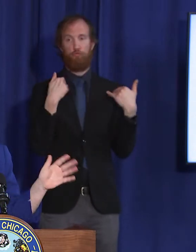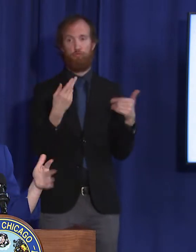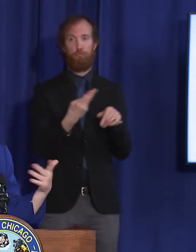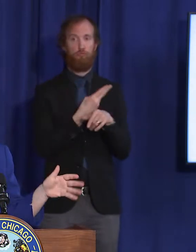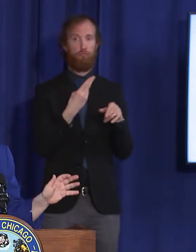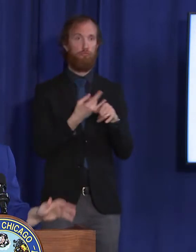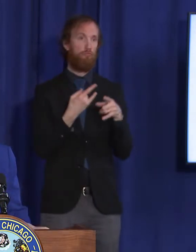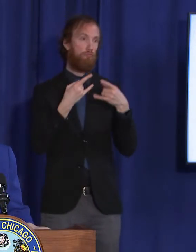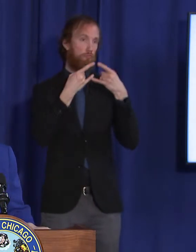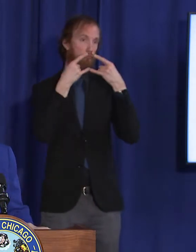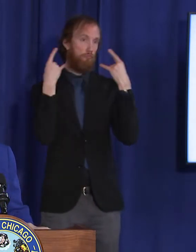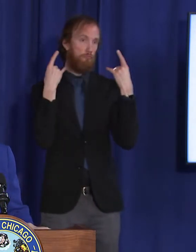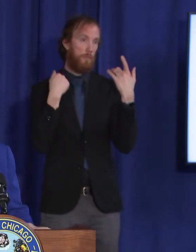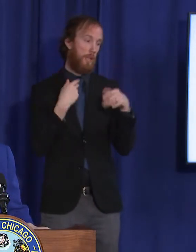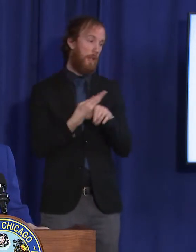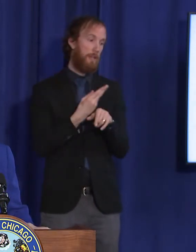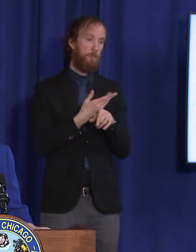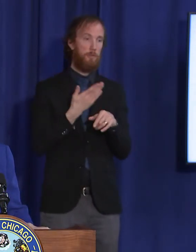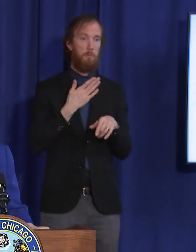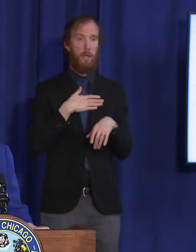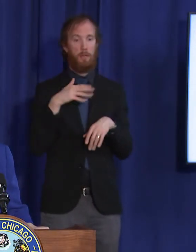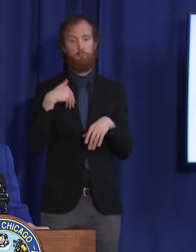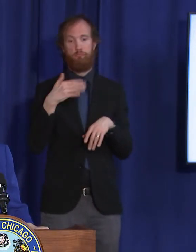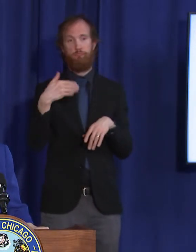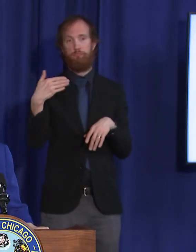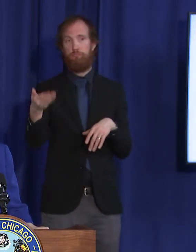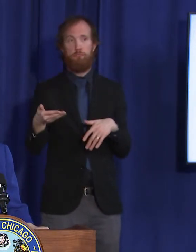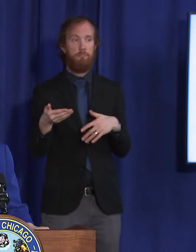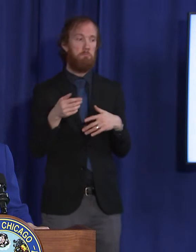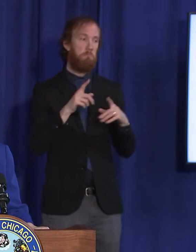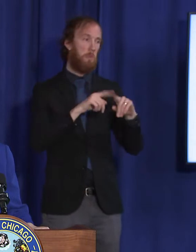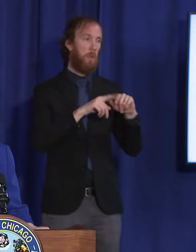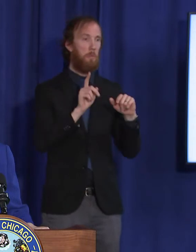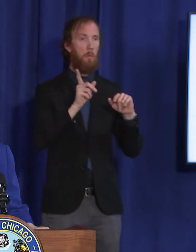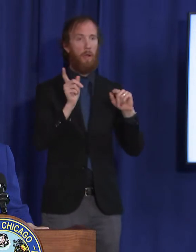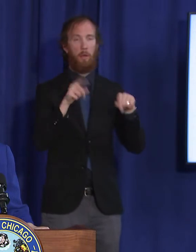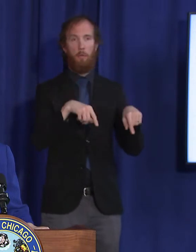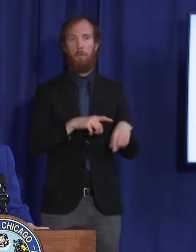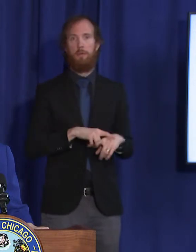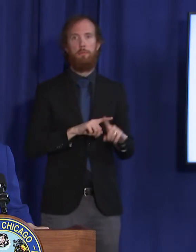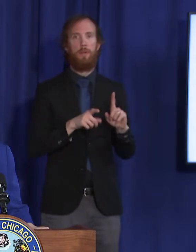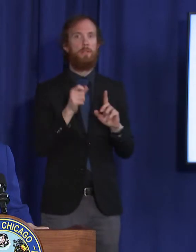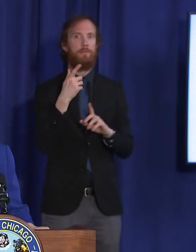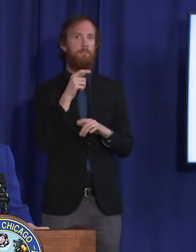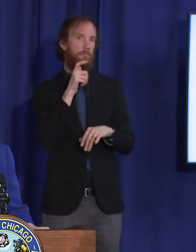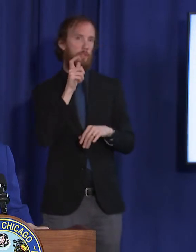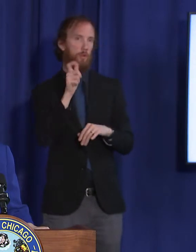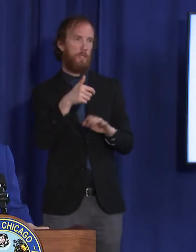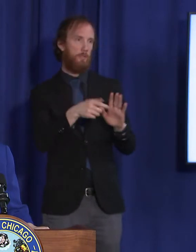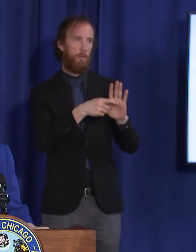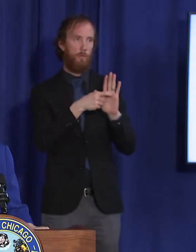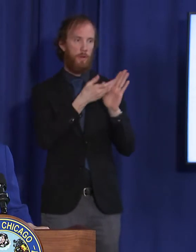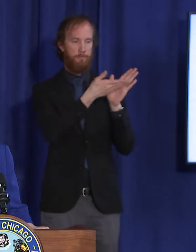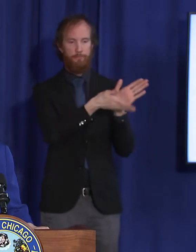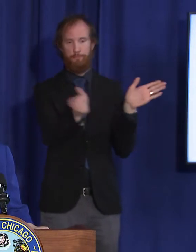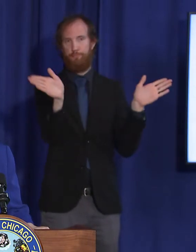wear mine, on and off through the day, depending on settings I'm in. But there's not a need for a requirement at the population